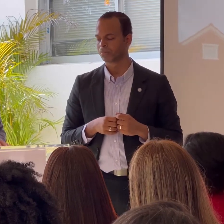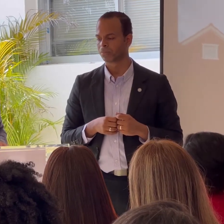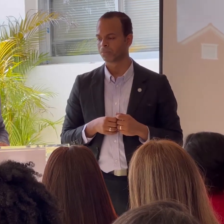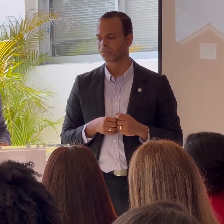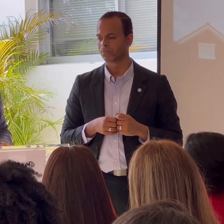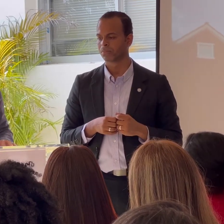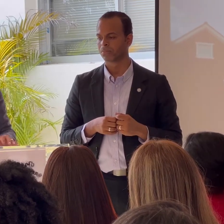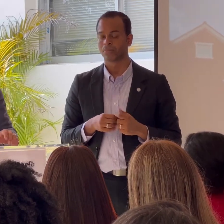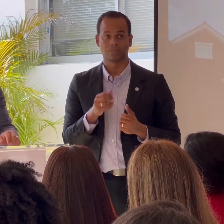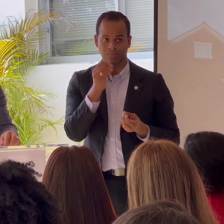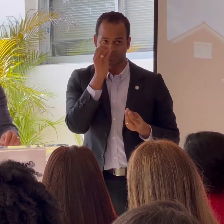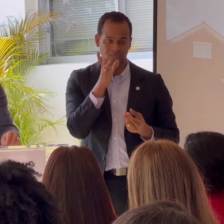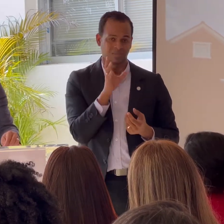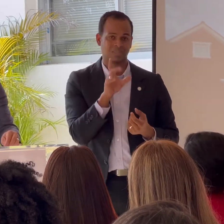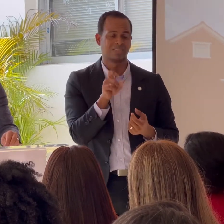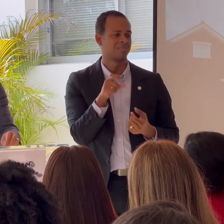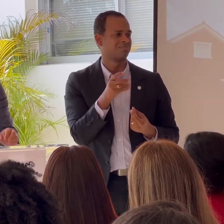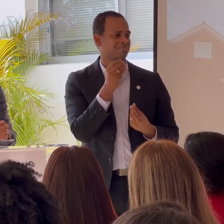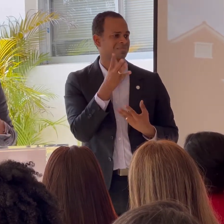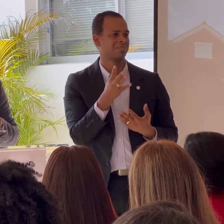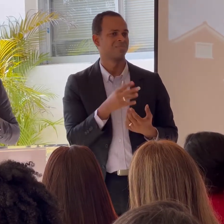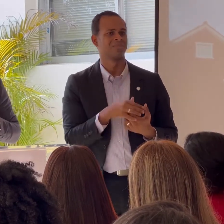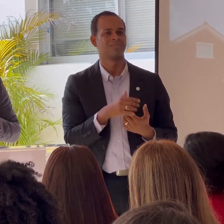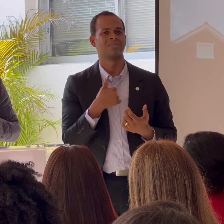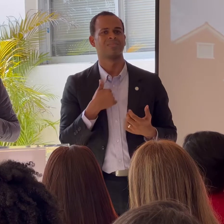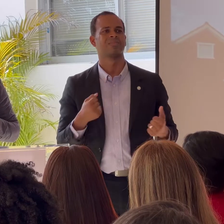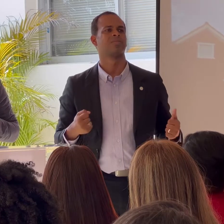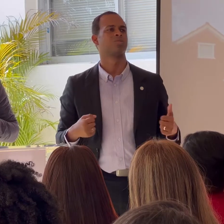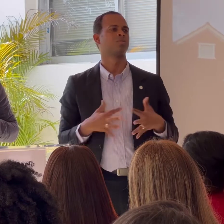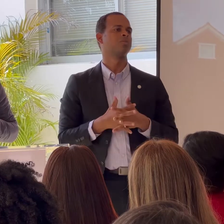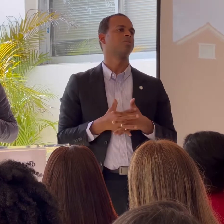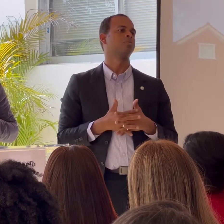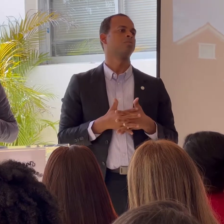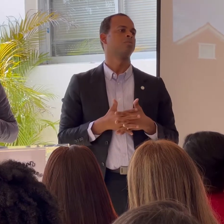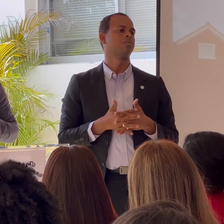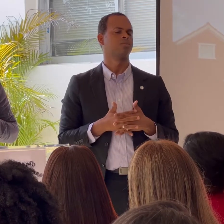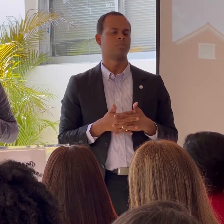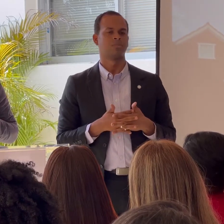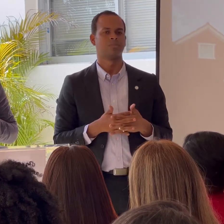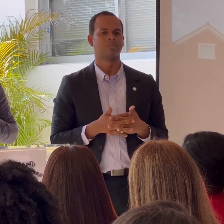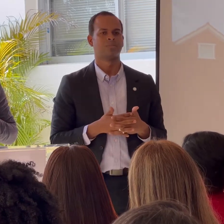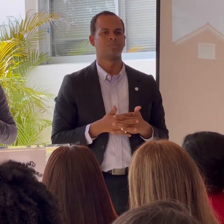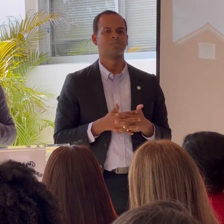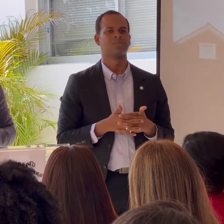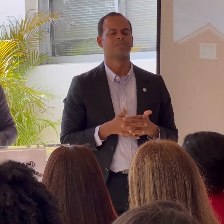Yo no lo quiero decir, pero tengo que decírselo, estoy embarazada.